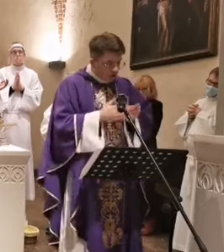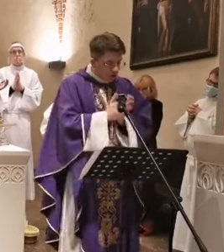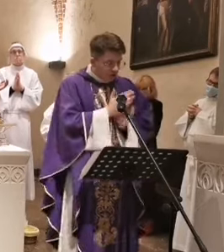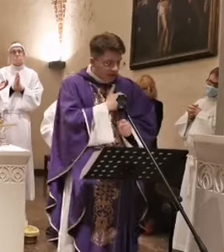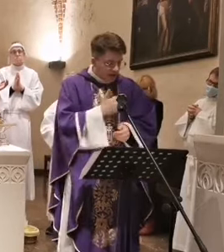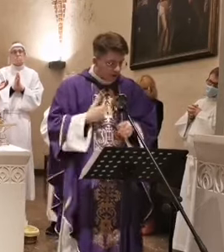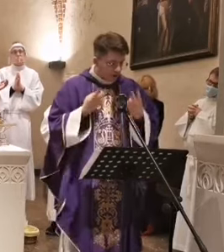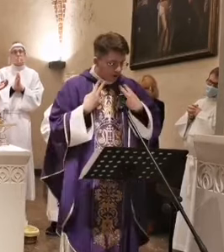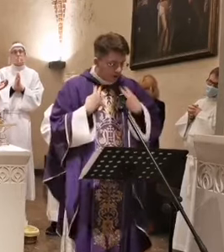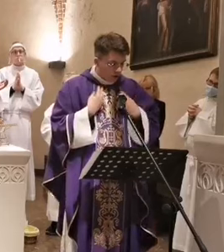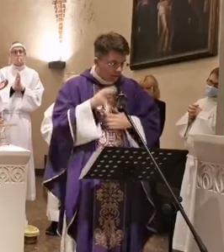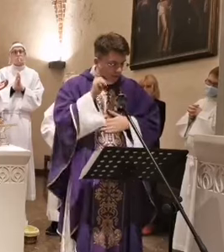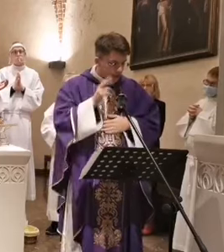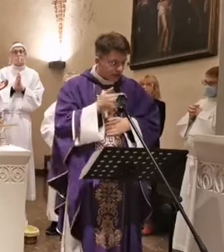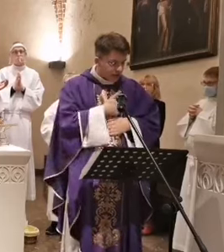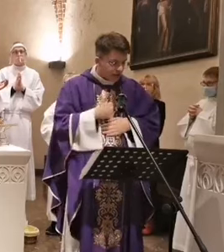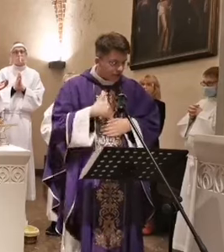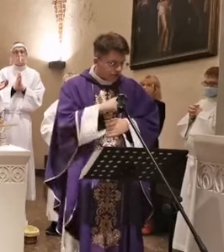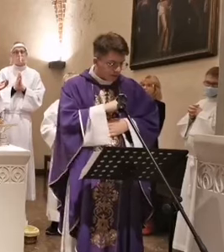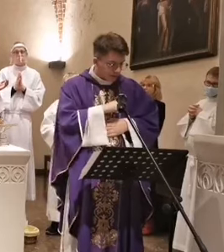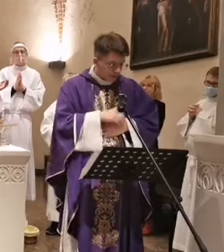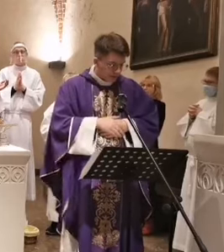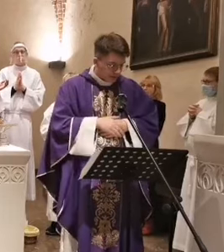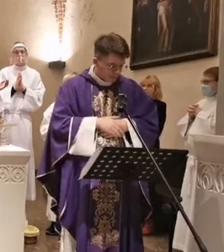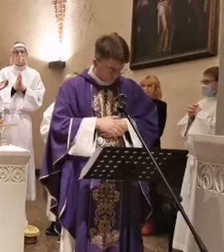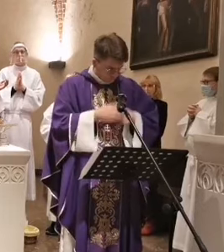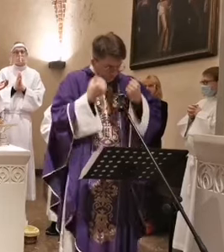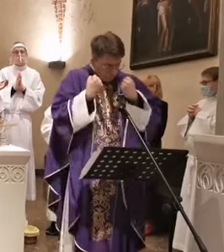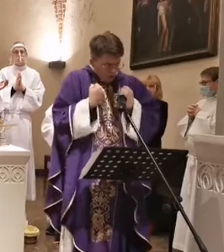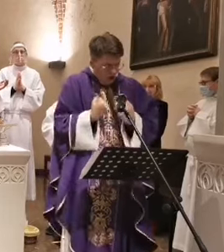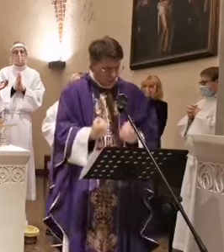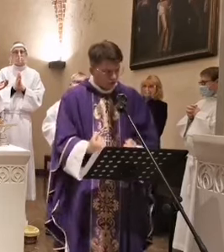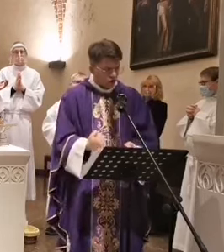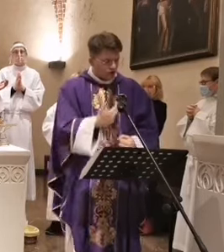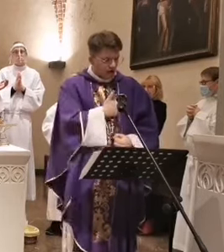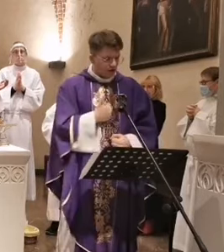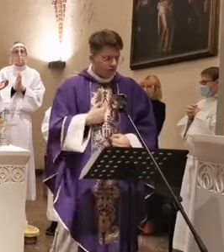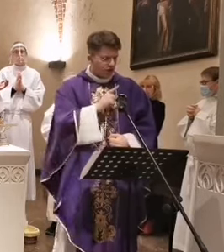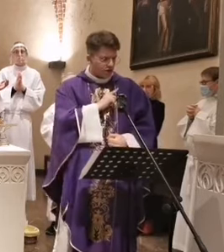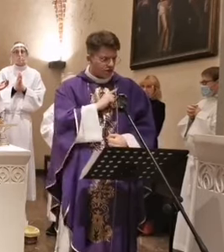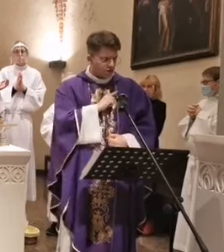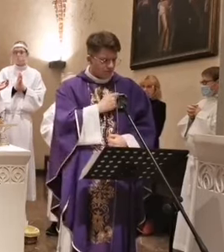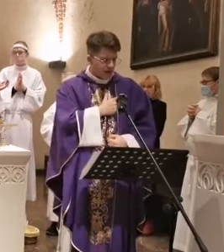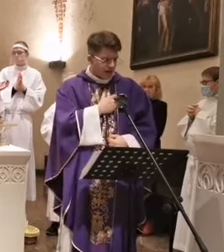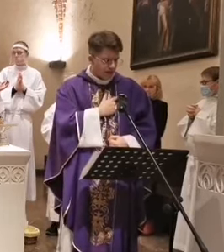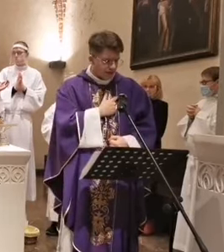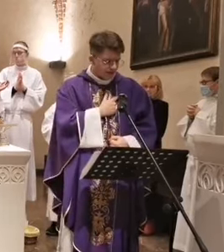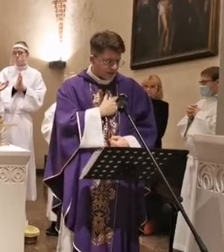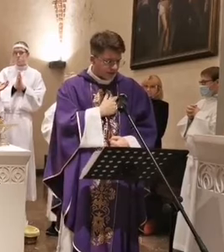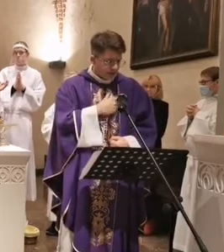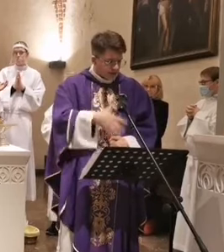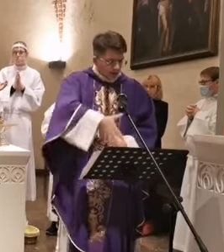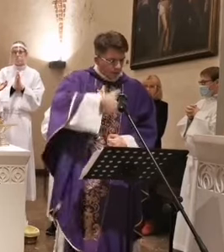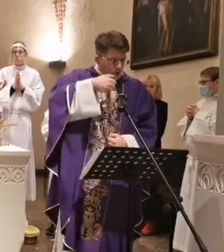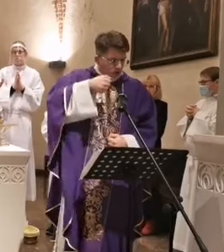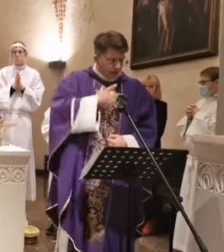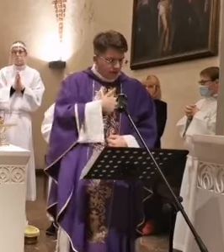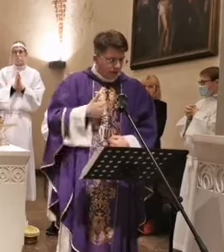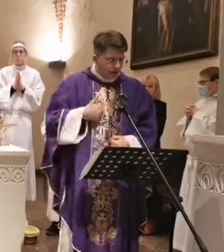confessione del nostro Ministro, che ho preso il peso della colpa, per obciążare con la nostra studienza di